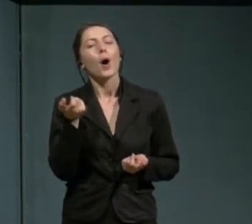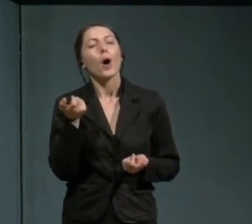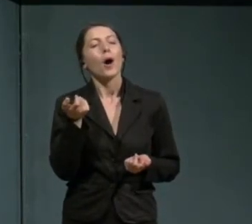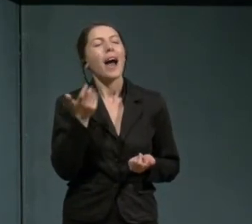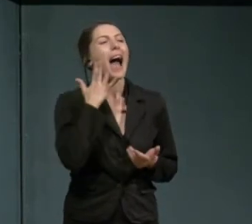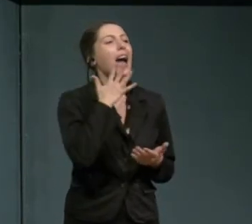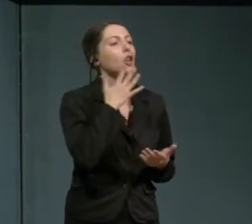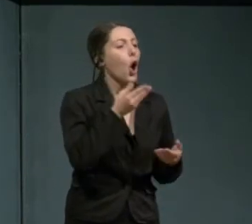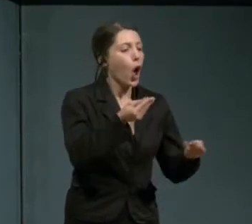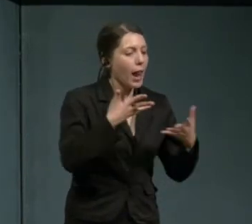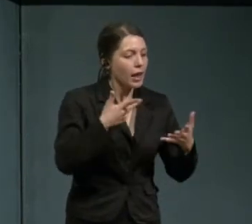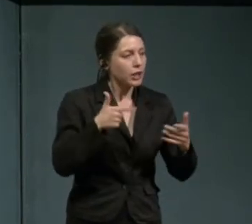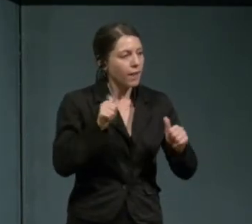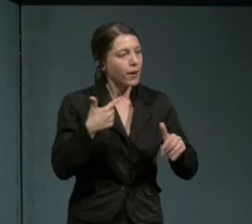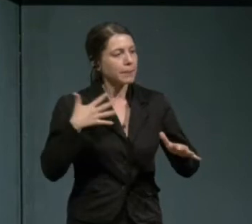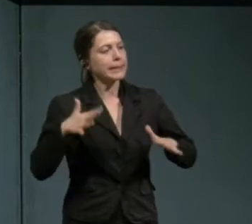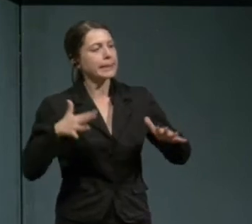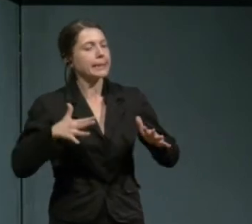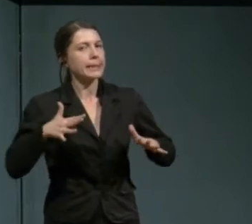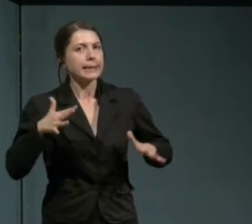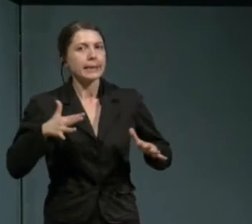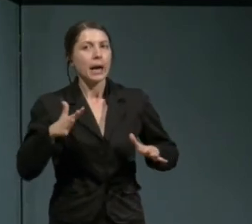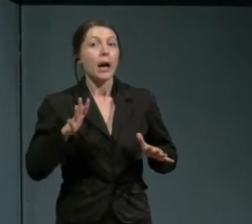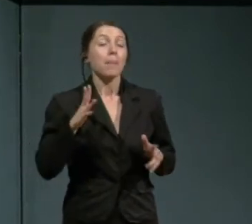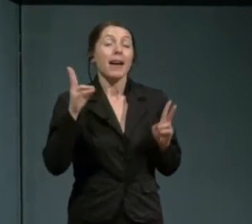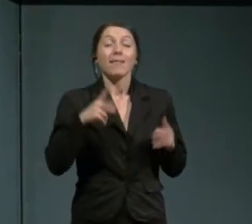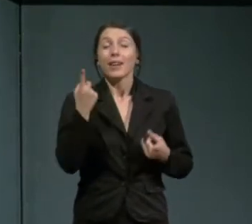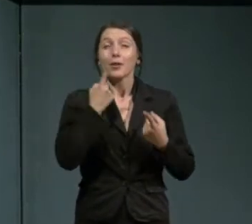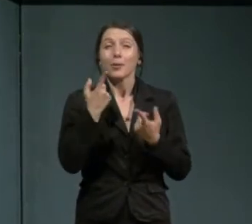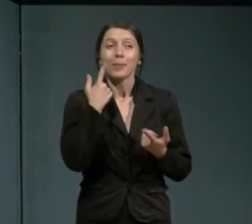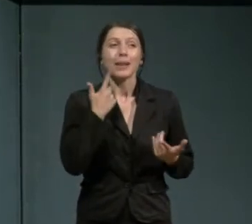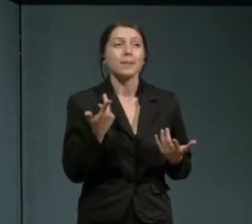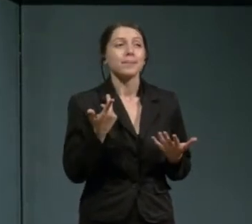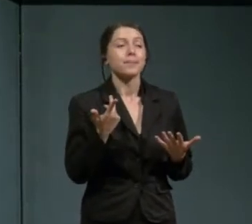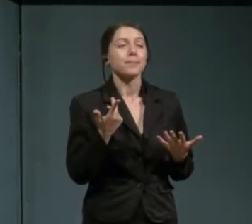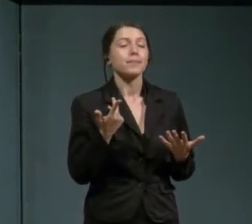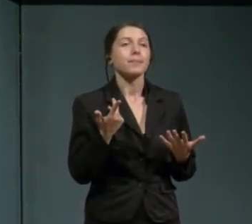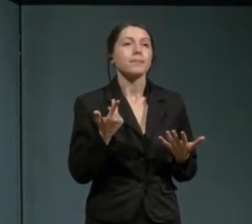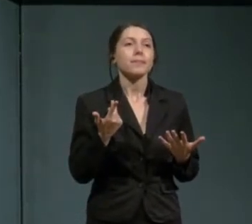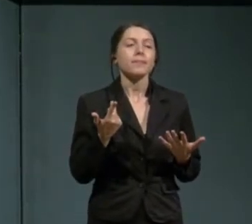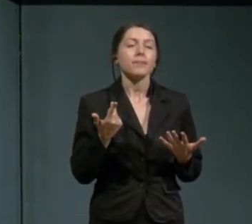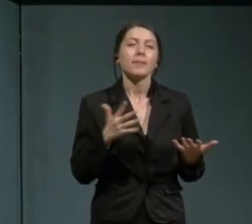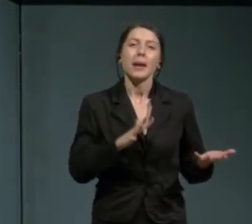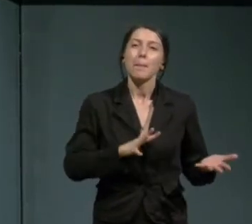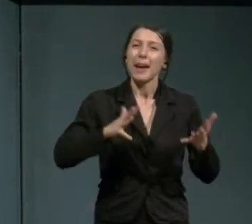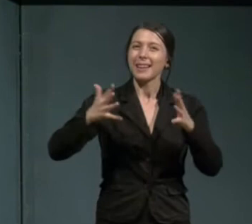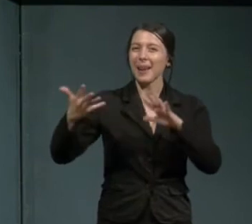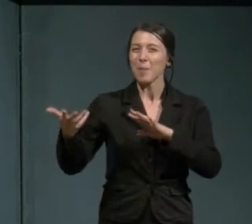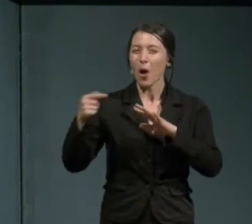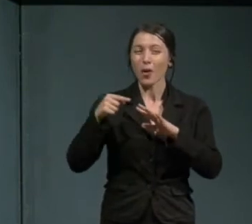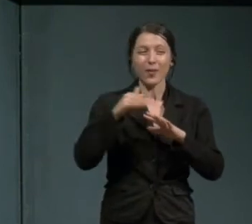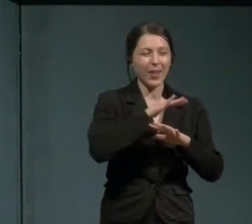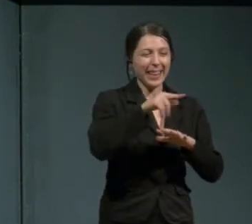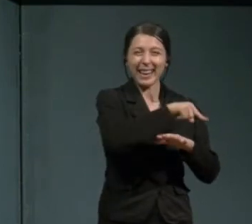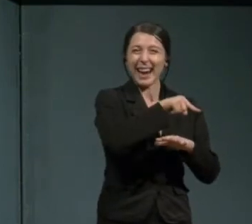dall'adolescenza dei loro figli ma è vero che la metamorfosi che conoscono i